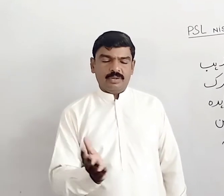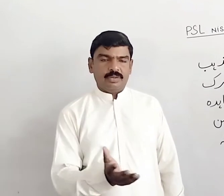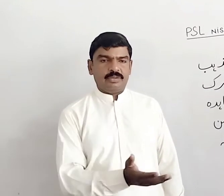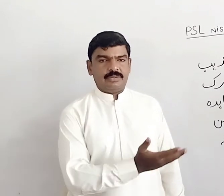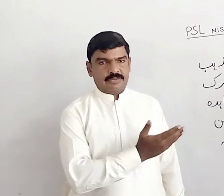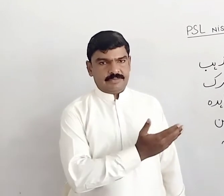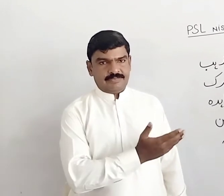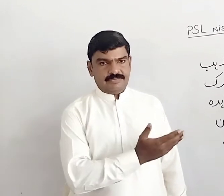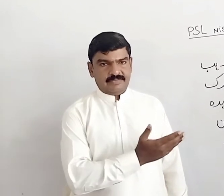اور